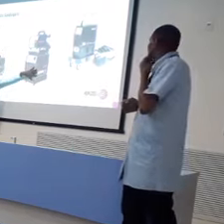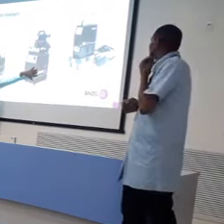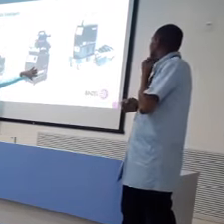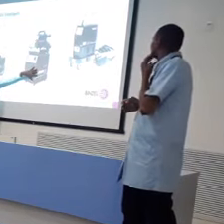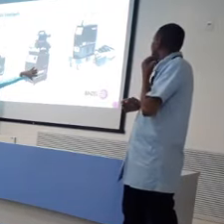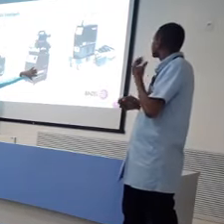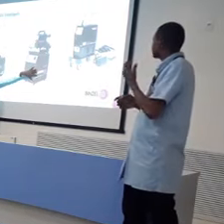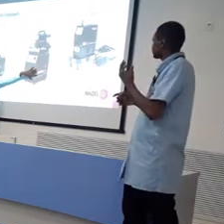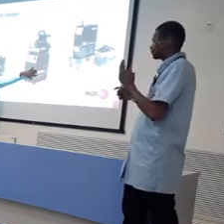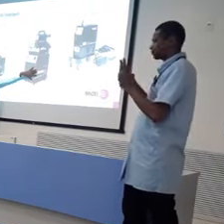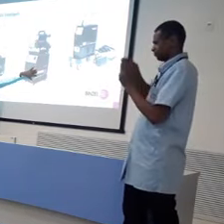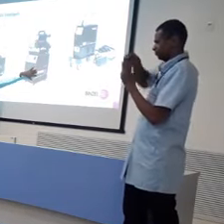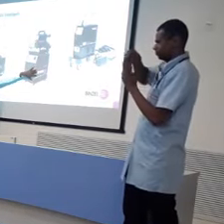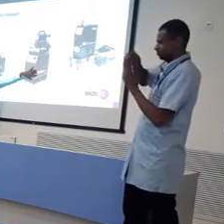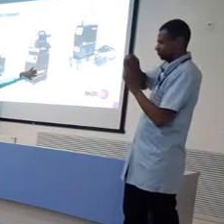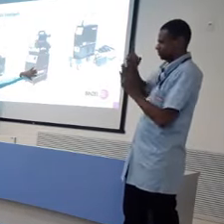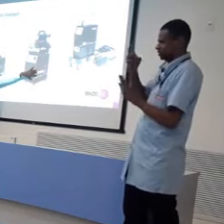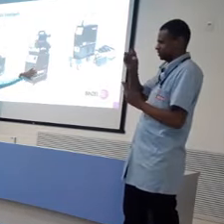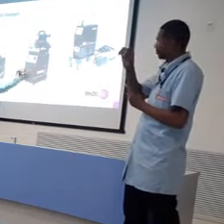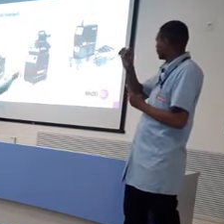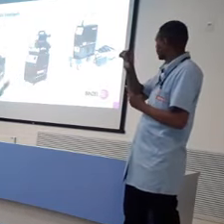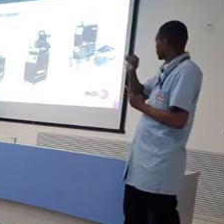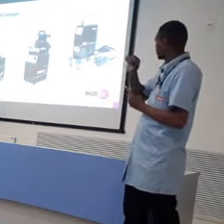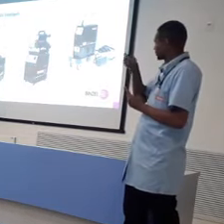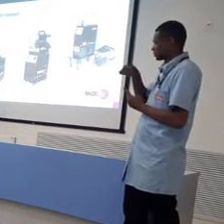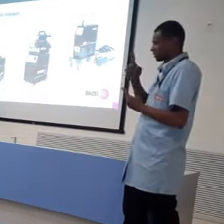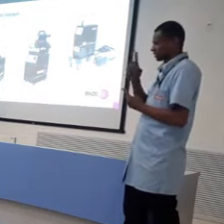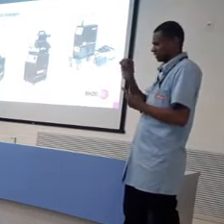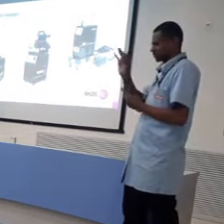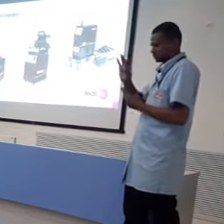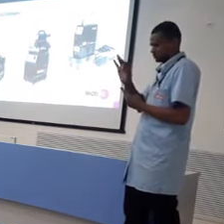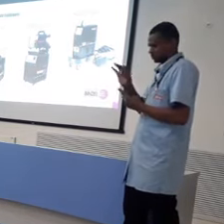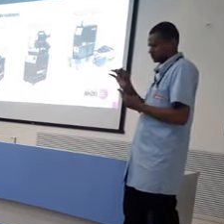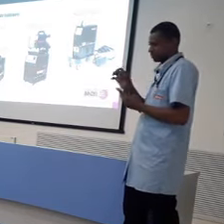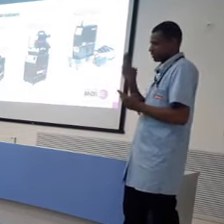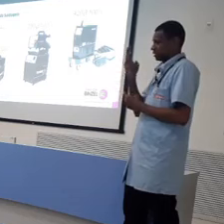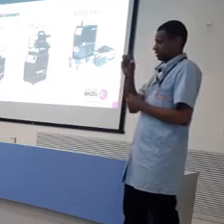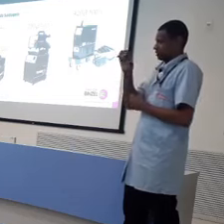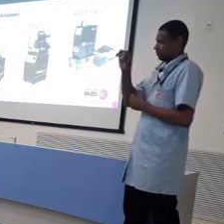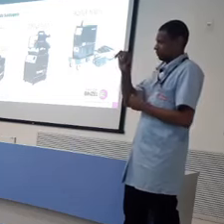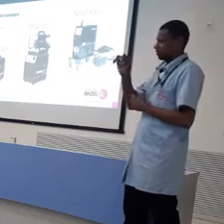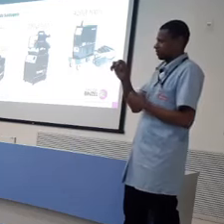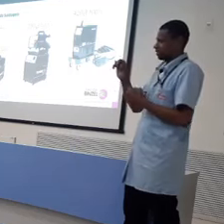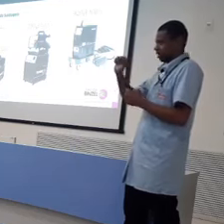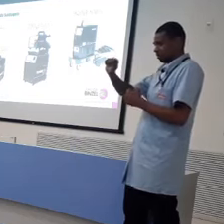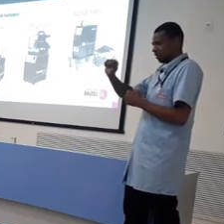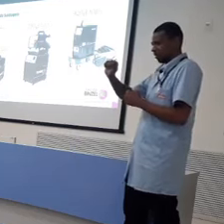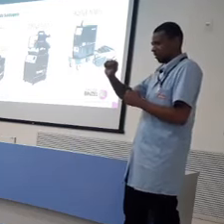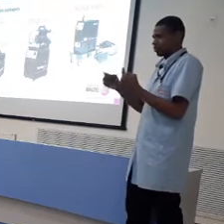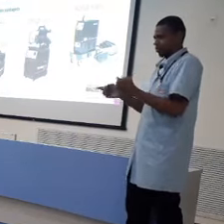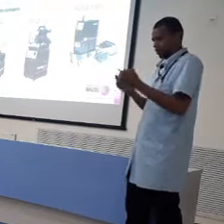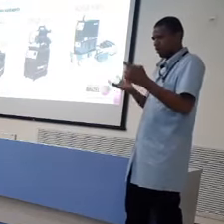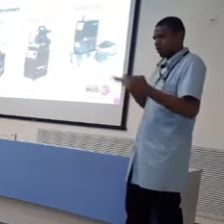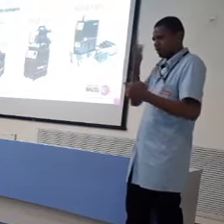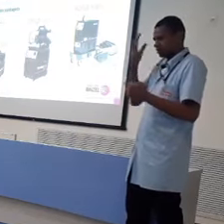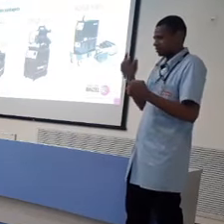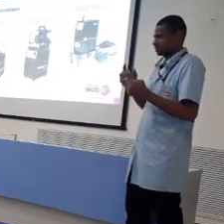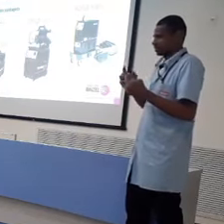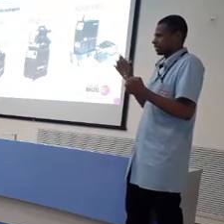Essa máquina já, pessoal, máquina de alta potência, ela é 390 amperes a 100%. A gente já teve aplicações